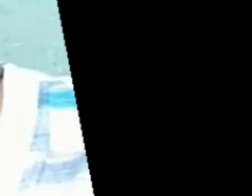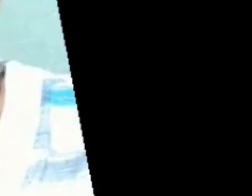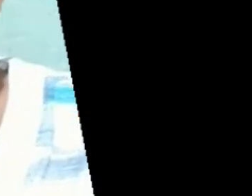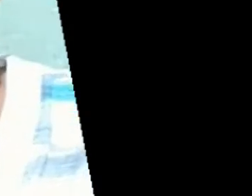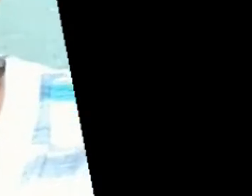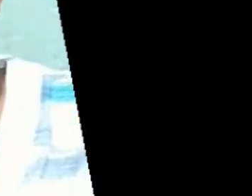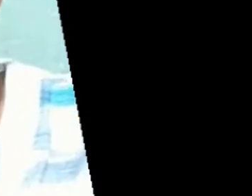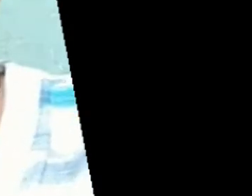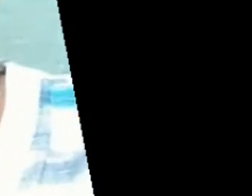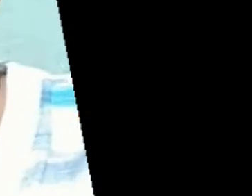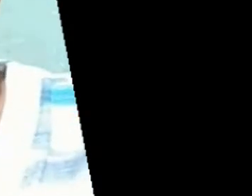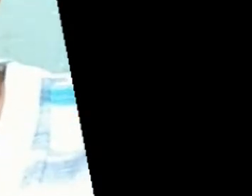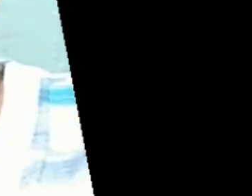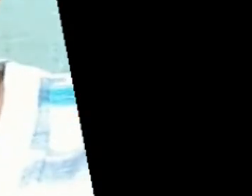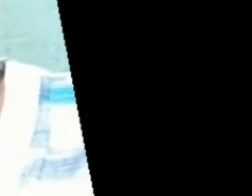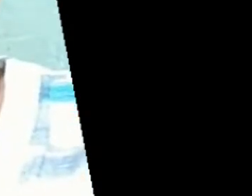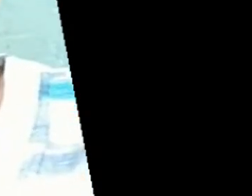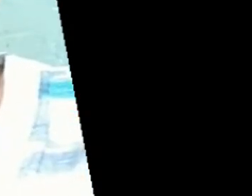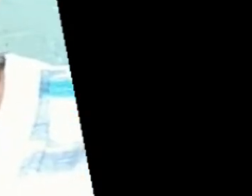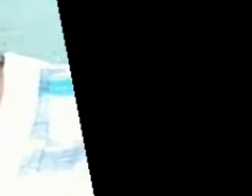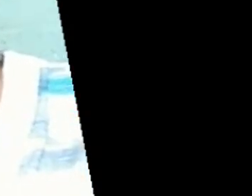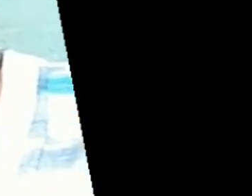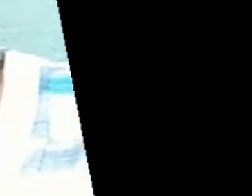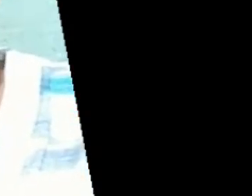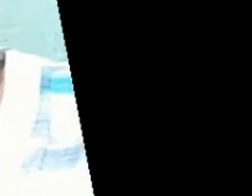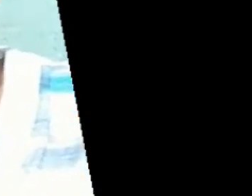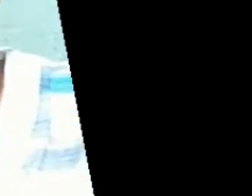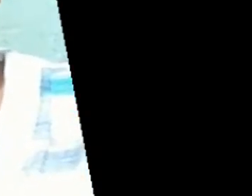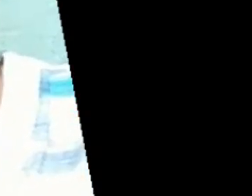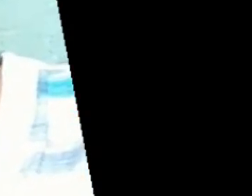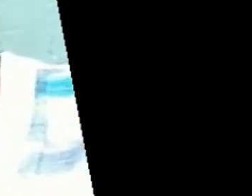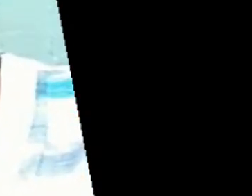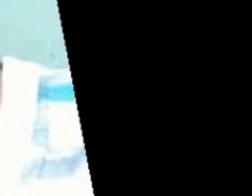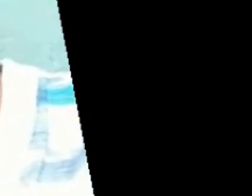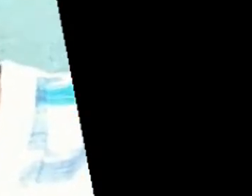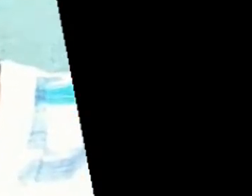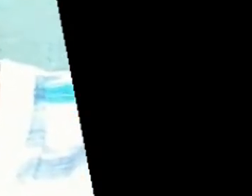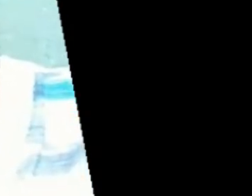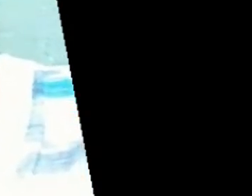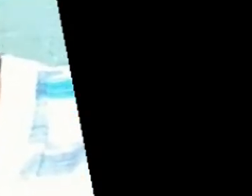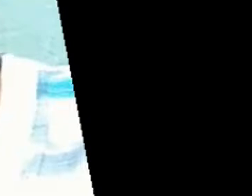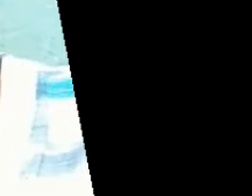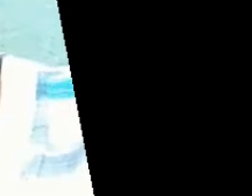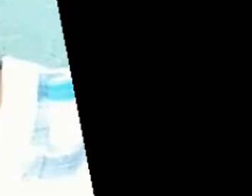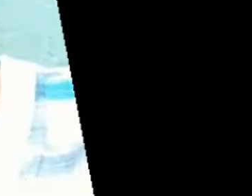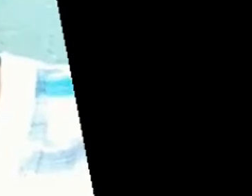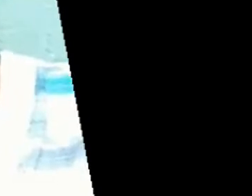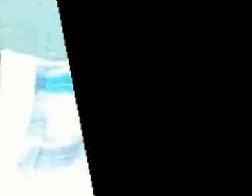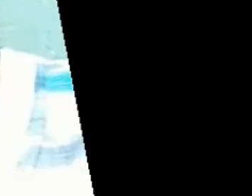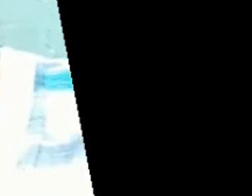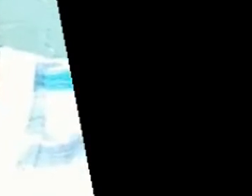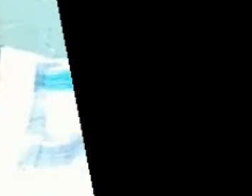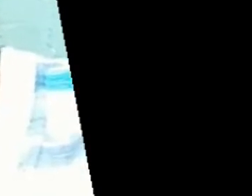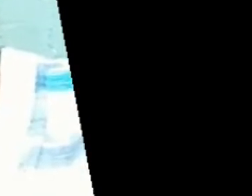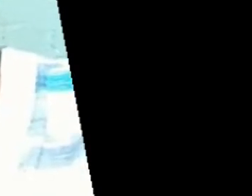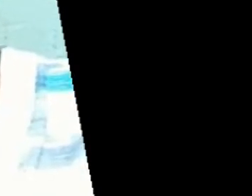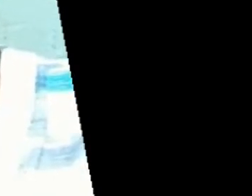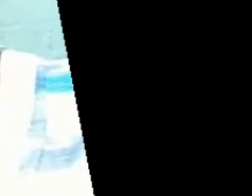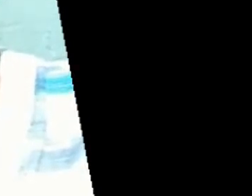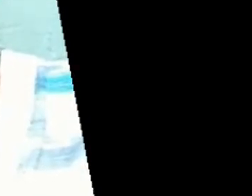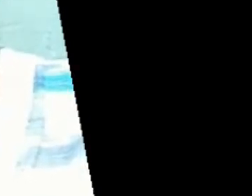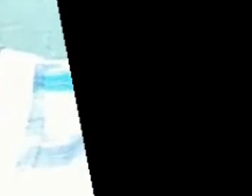Eu voltaria e reviveria cada segundo, aproveitando